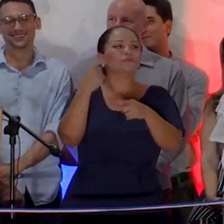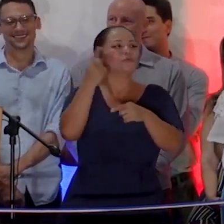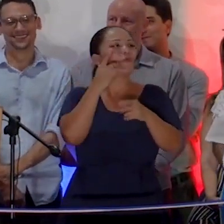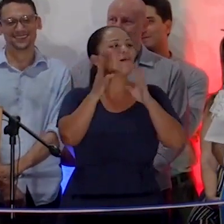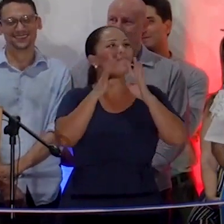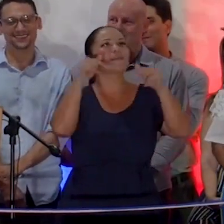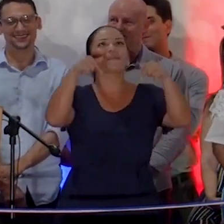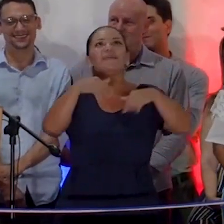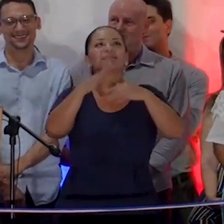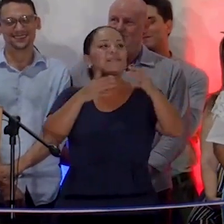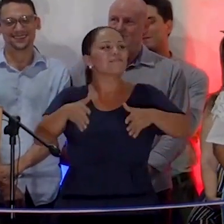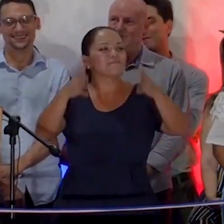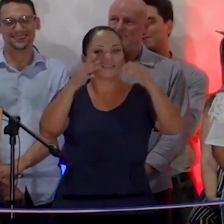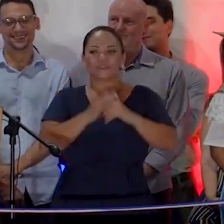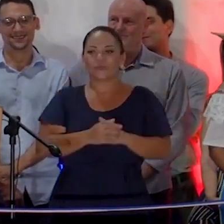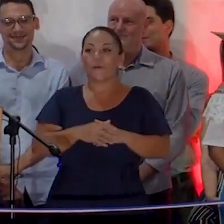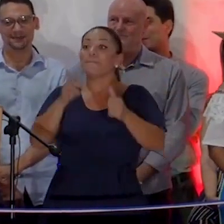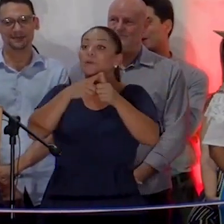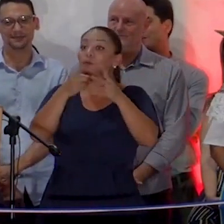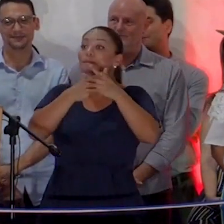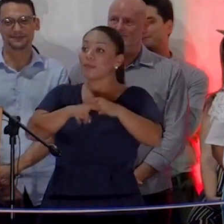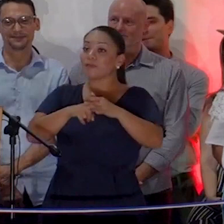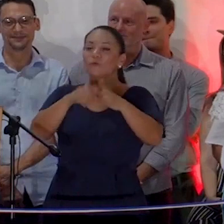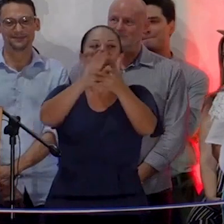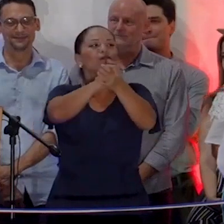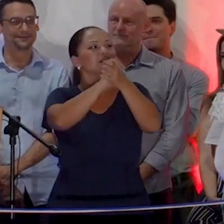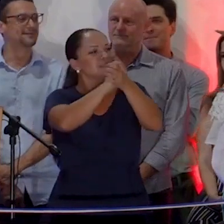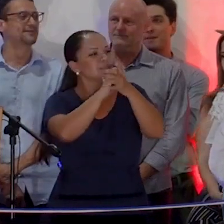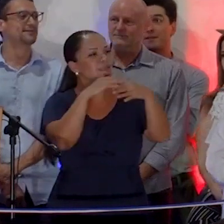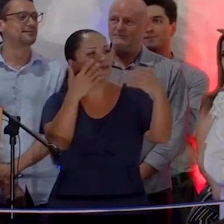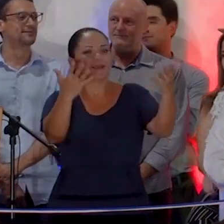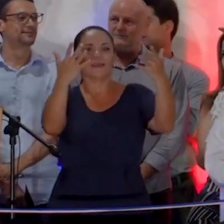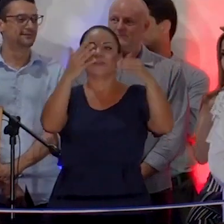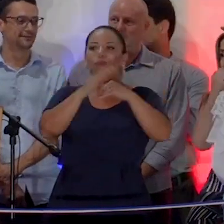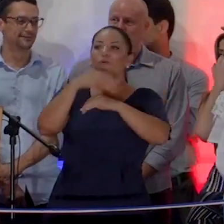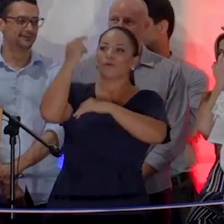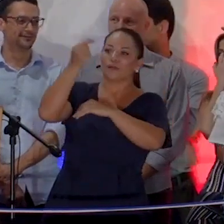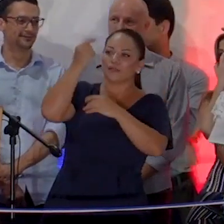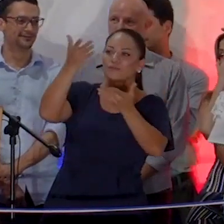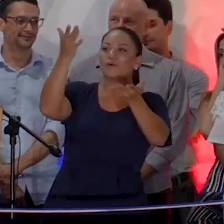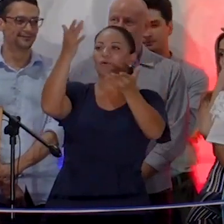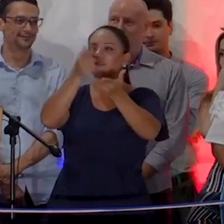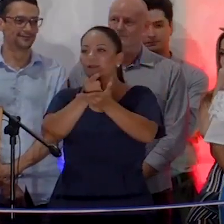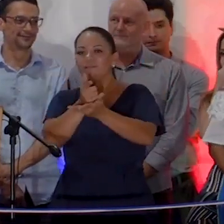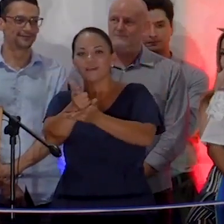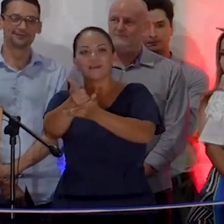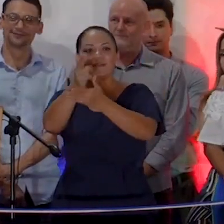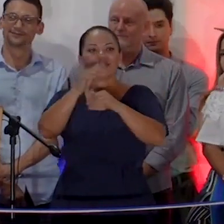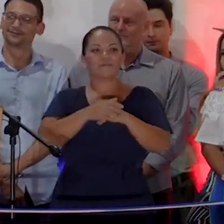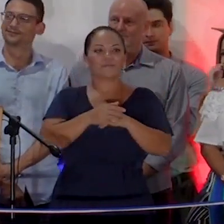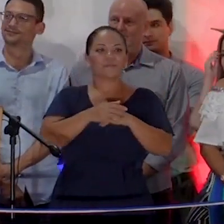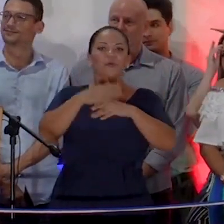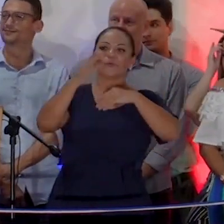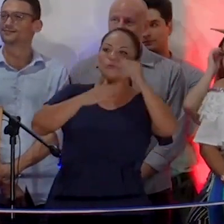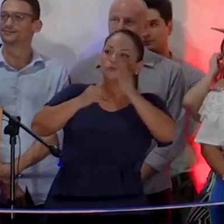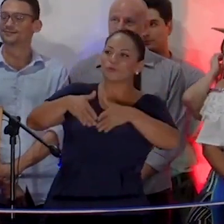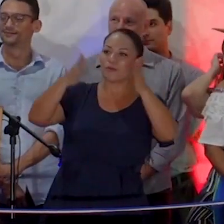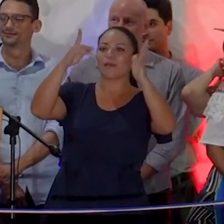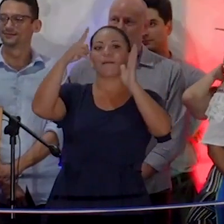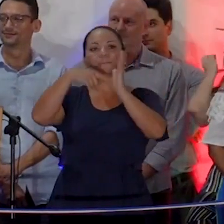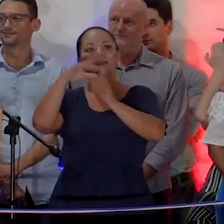este edificio. Empiezo diciendo, los felicito porque la gobernación de Liberia fue construida